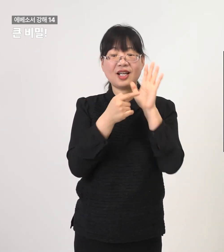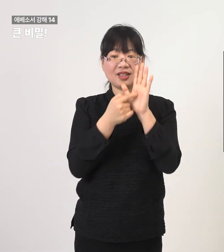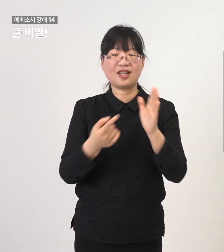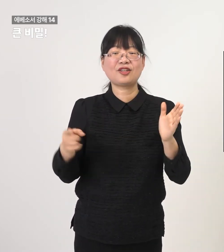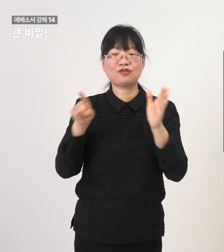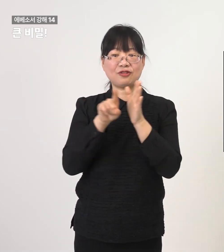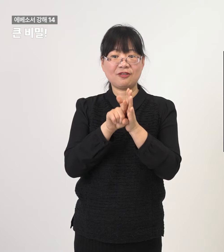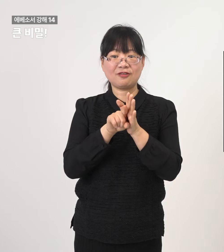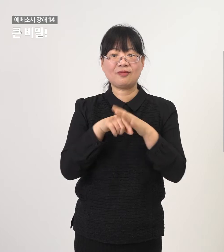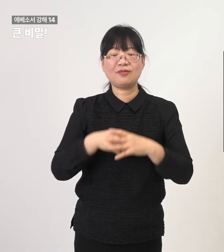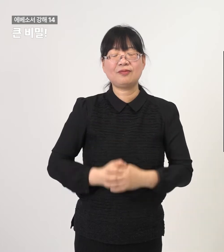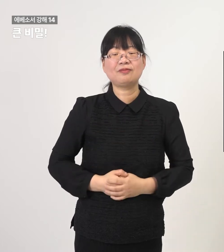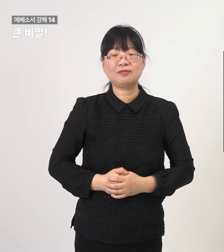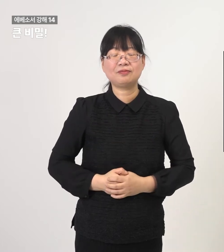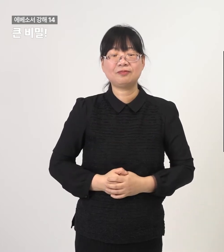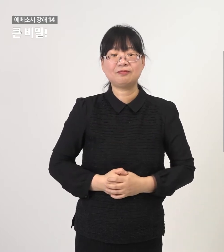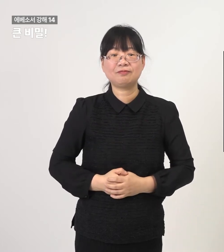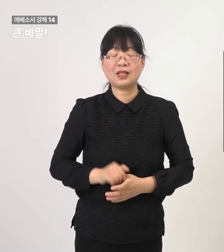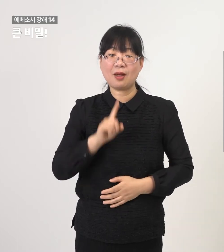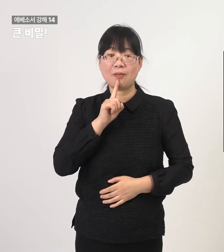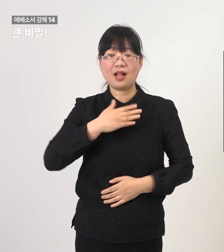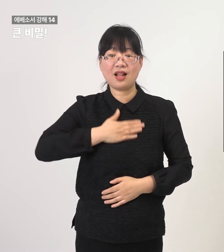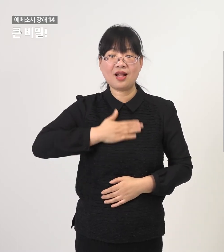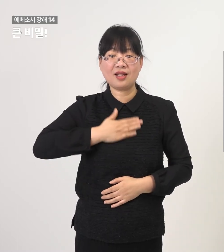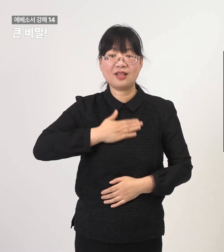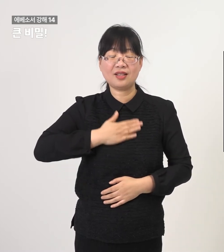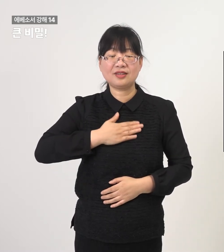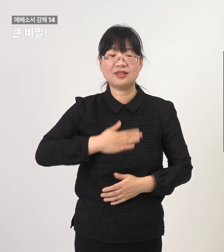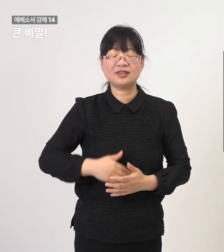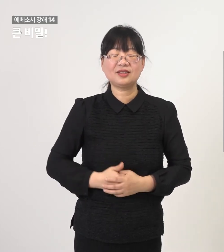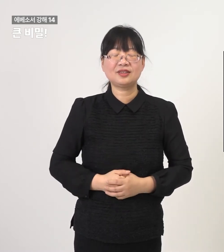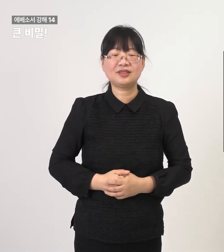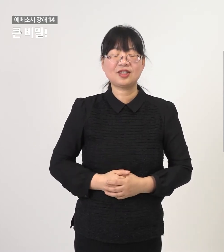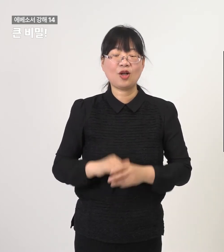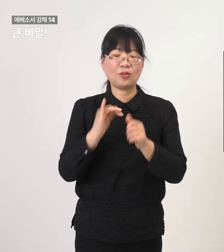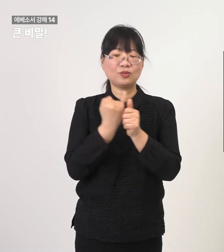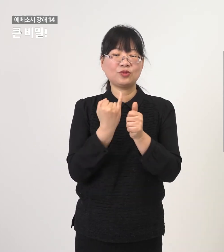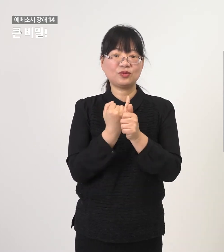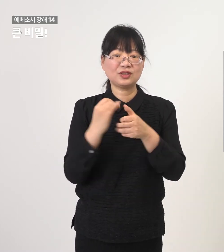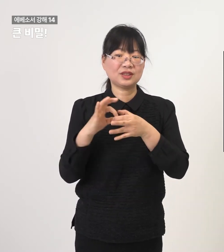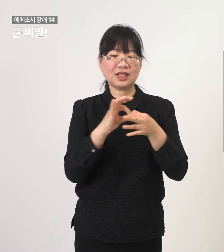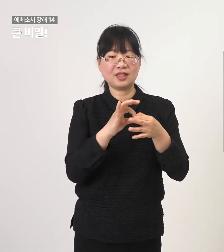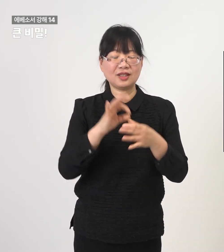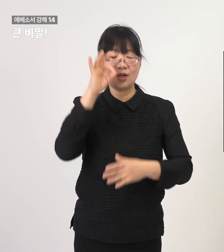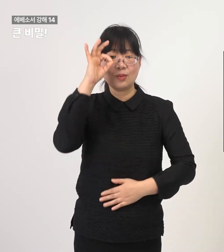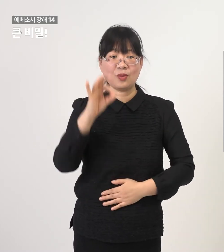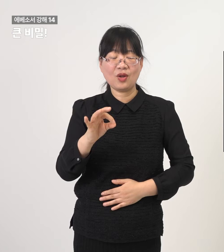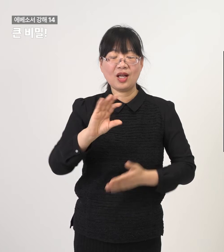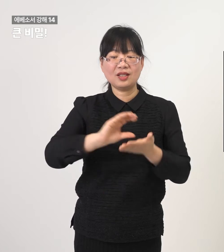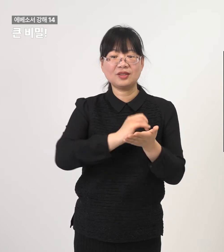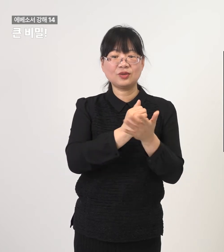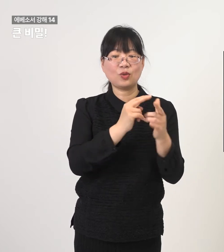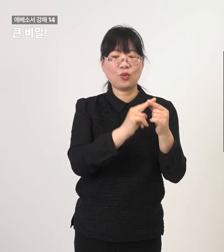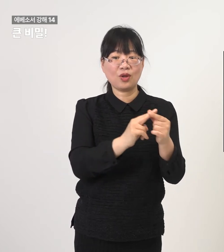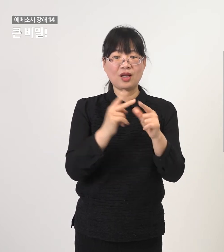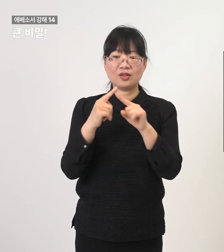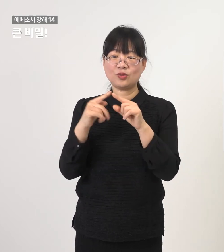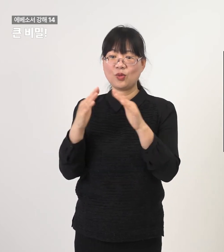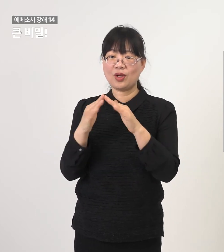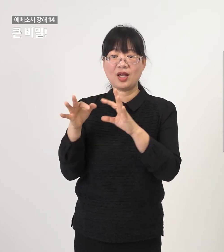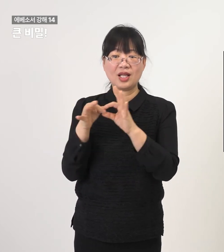드러내기 위해서. 무슨 말인지 알겠어요? 그러니까 부부관계라는 것은 그리스도와